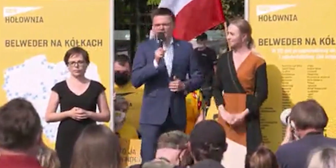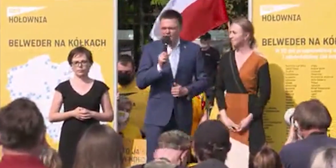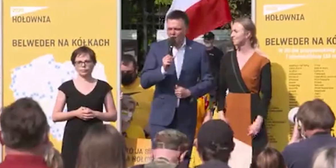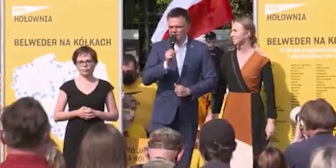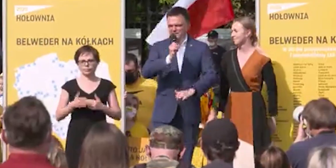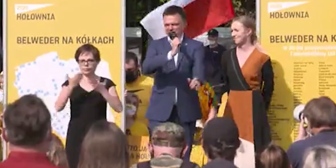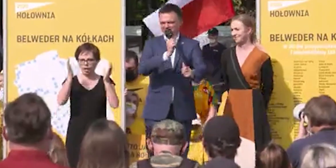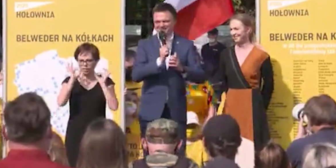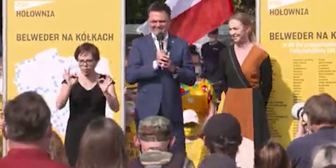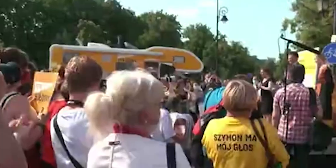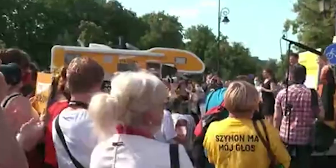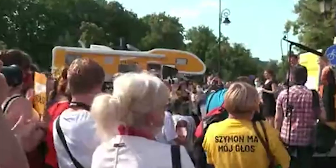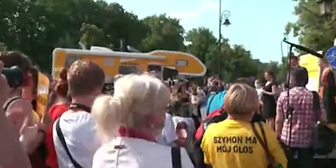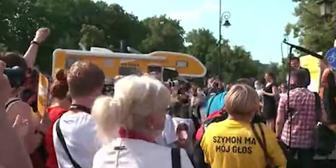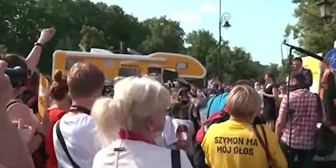Dzień dobry.